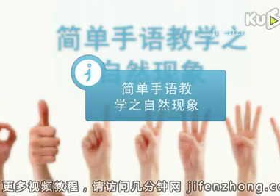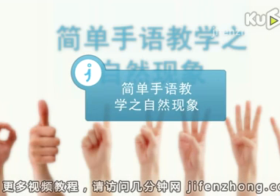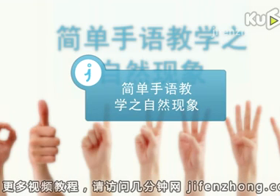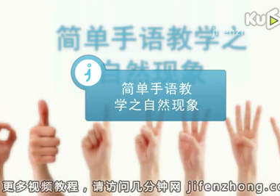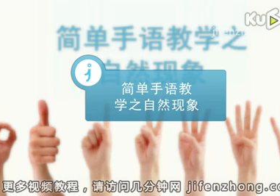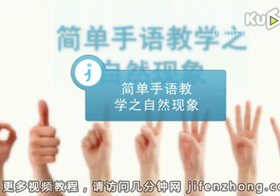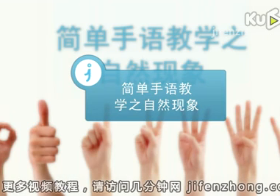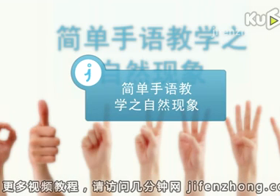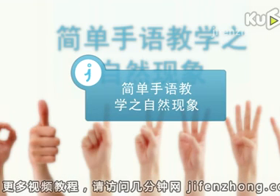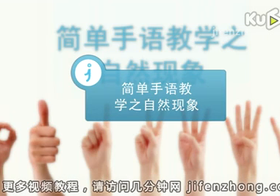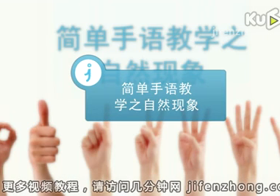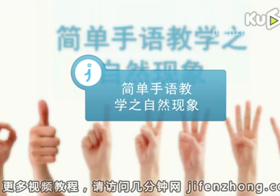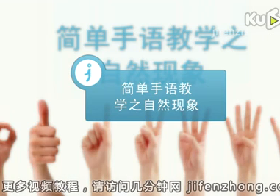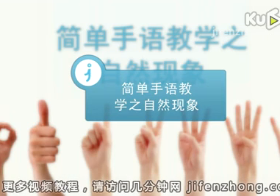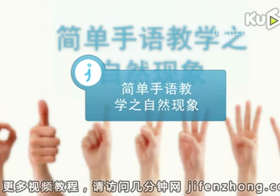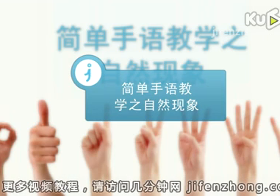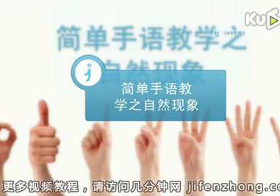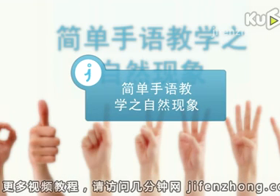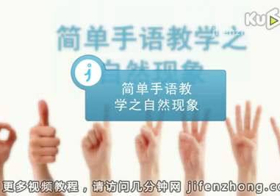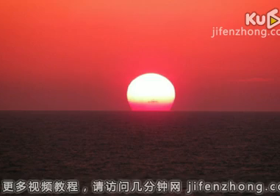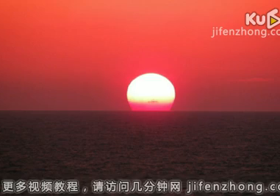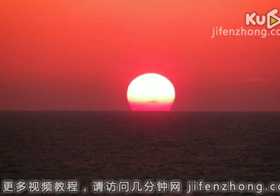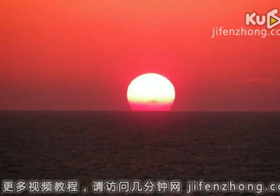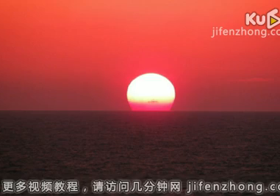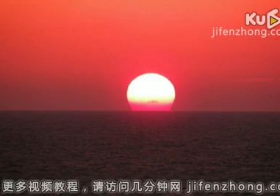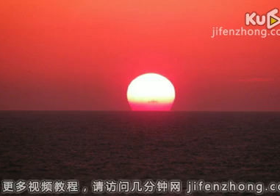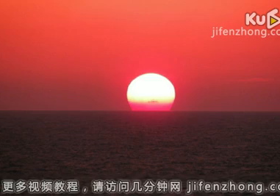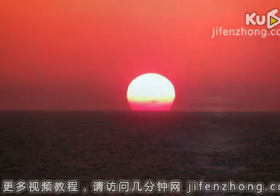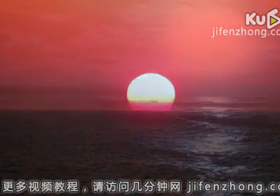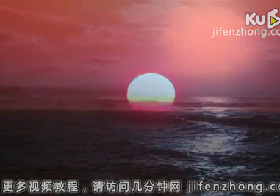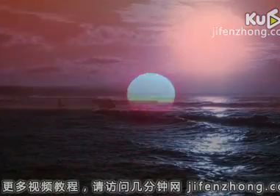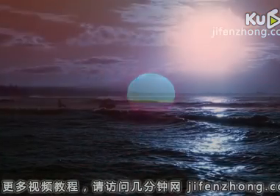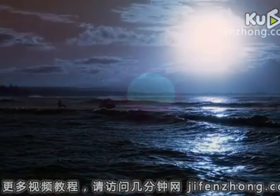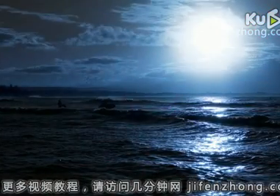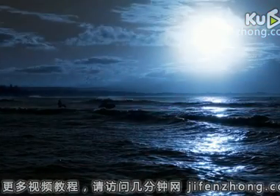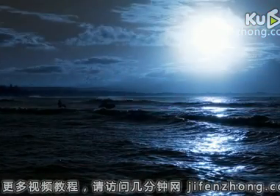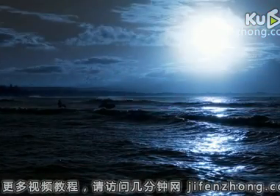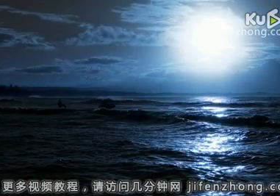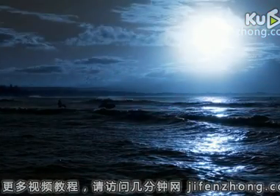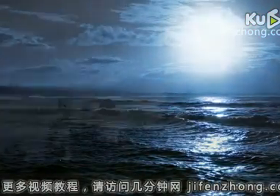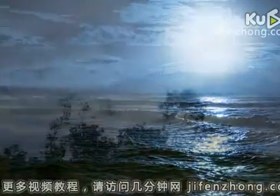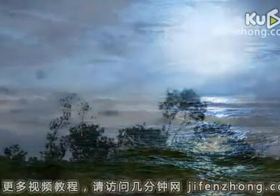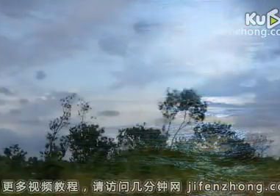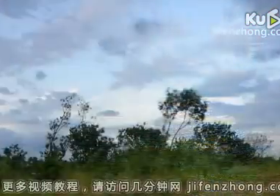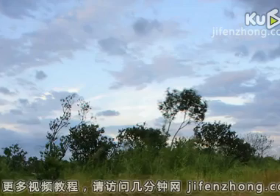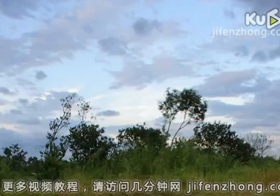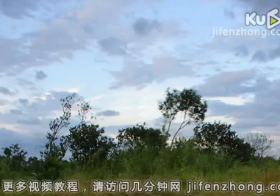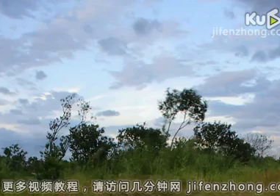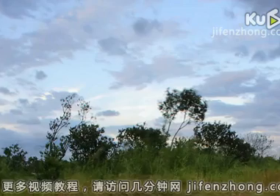简单手语教学之自然现象。日落月升，风转雨停，聋哑人的世界虽无声，